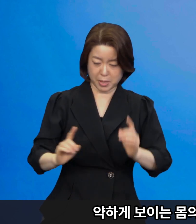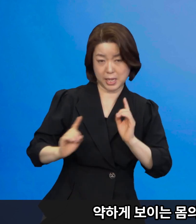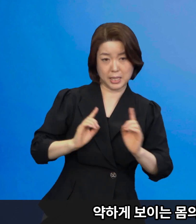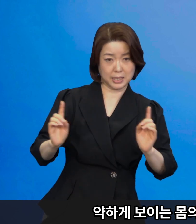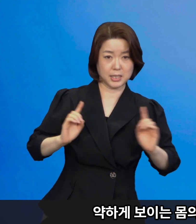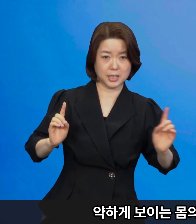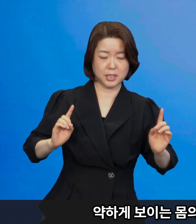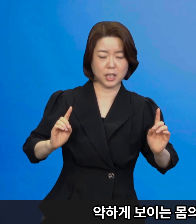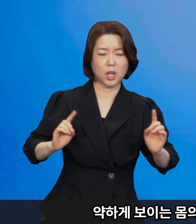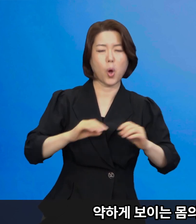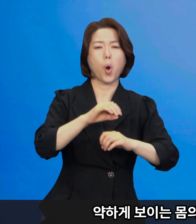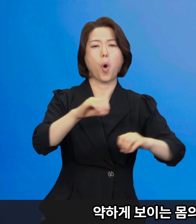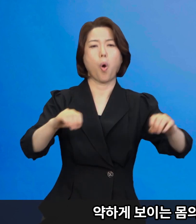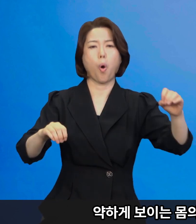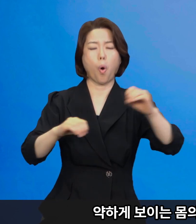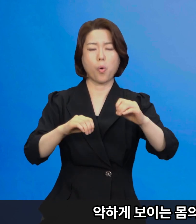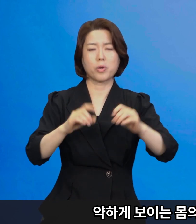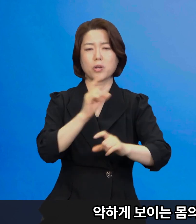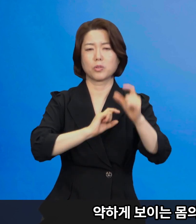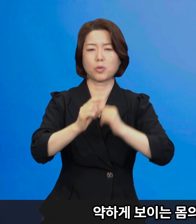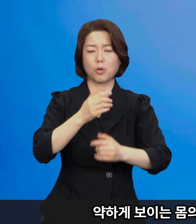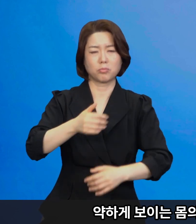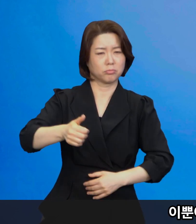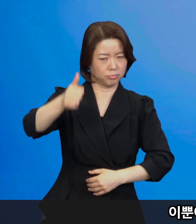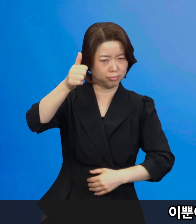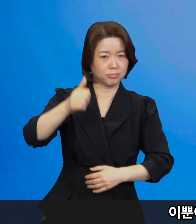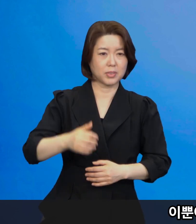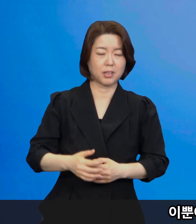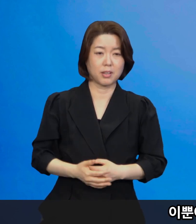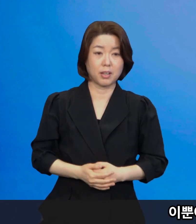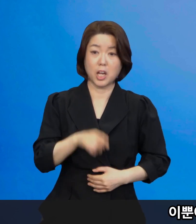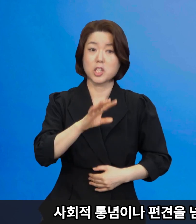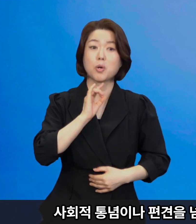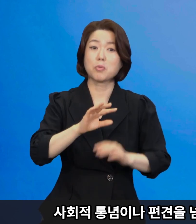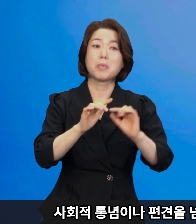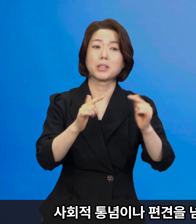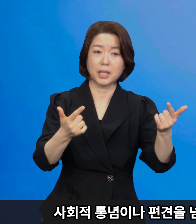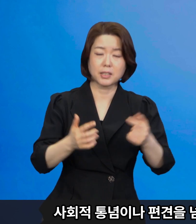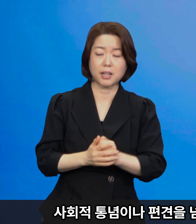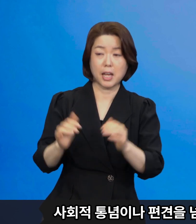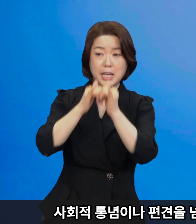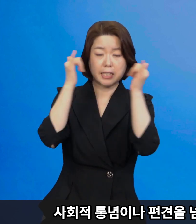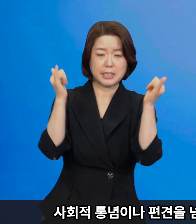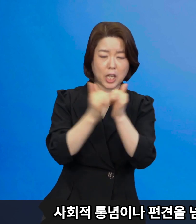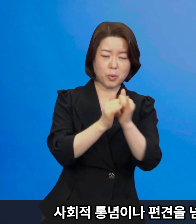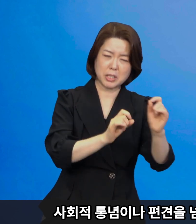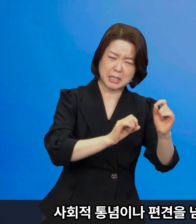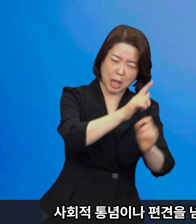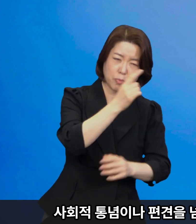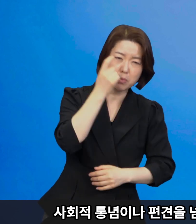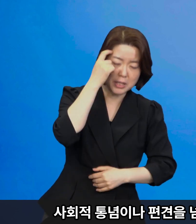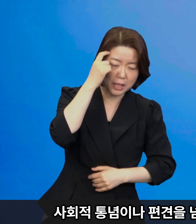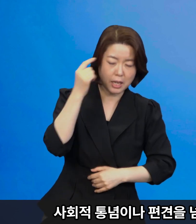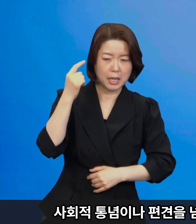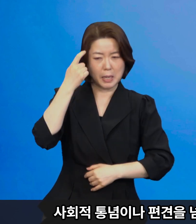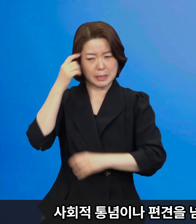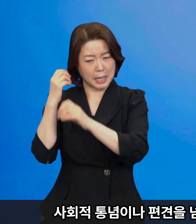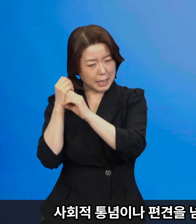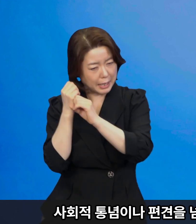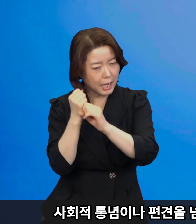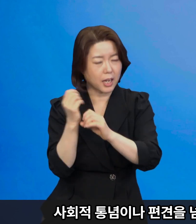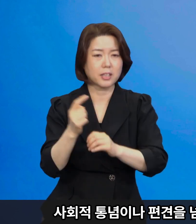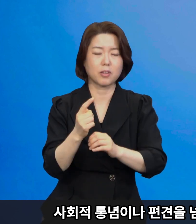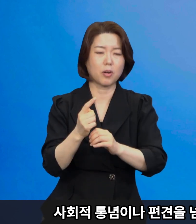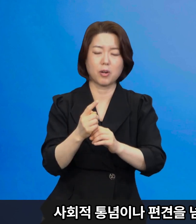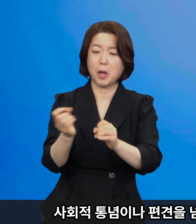지체가 도리어 요긴하고, 이뿐이 아닙니다. 사회적 통념이나 편견을 넘어서도록